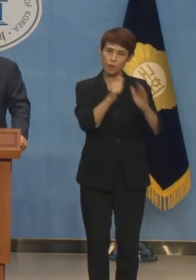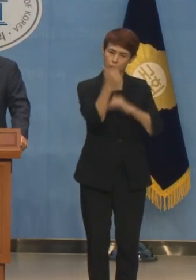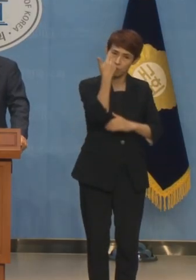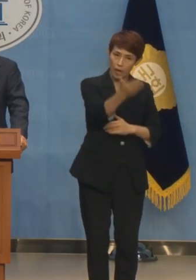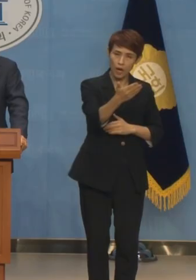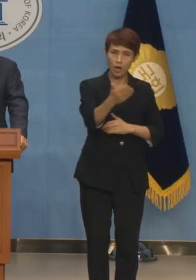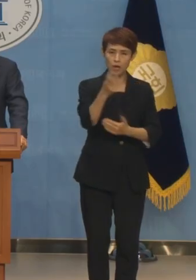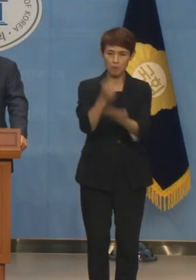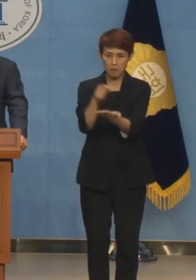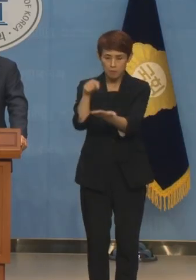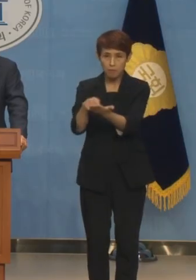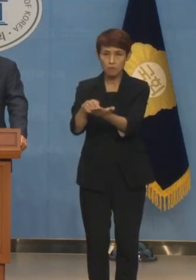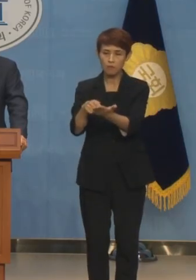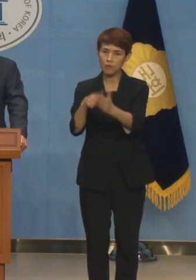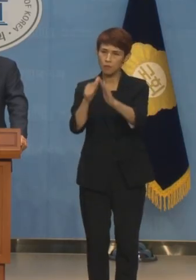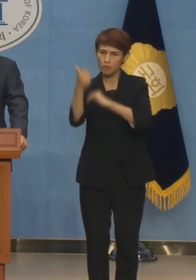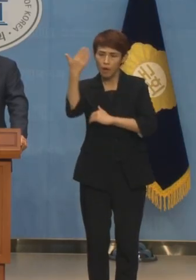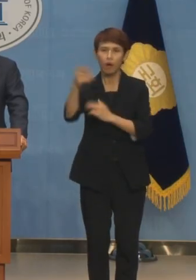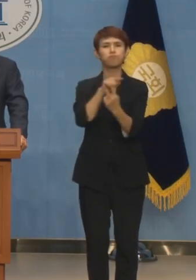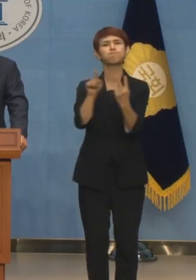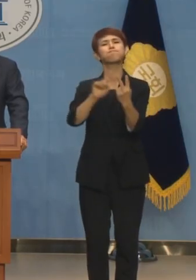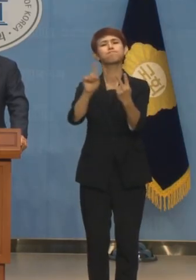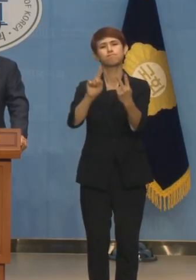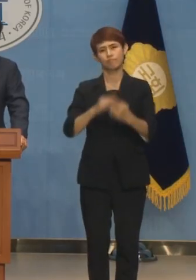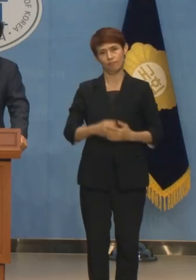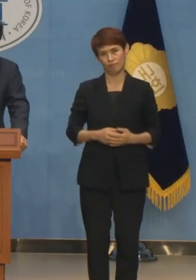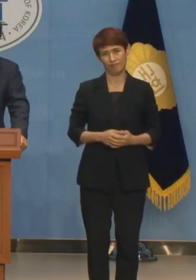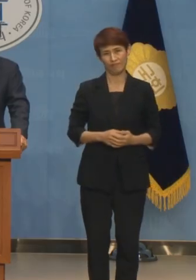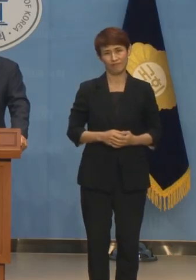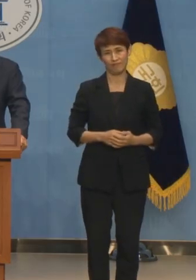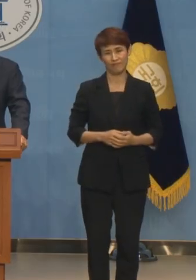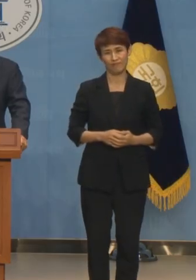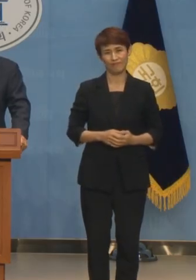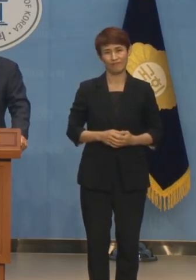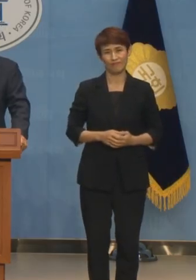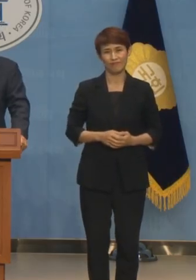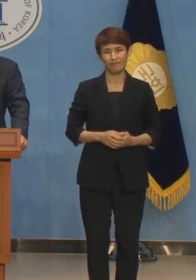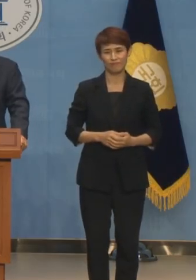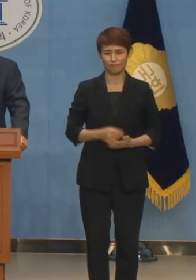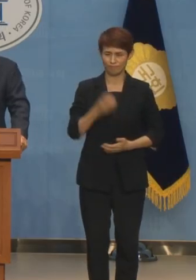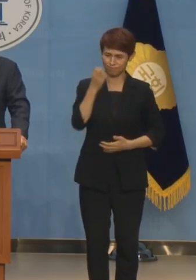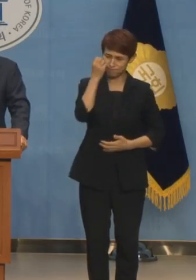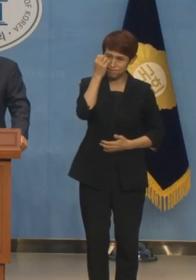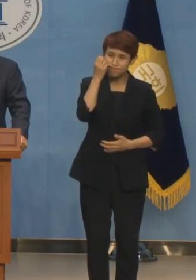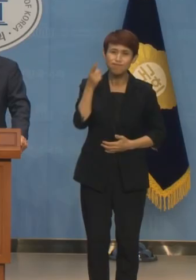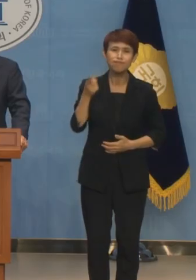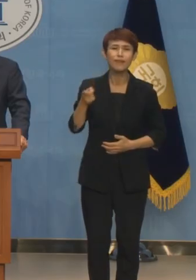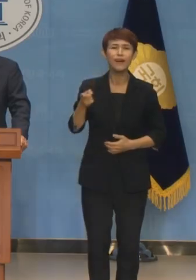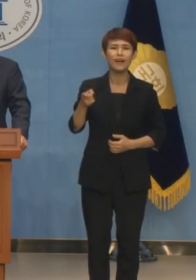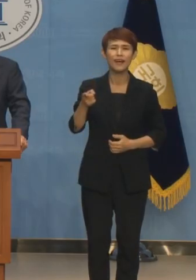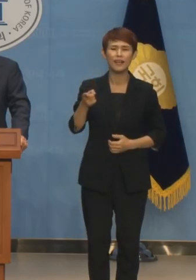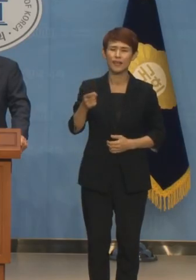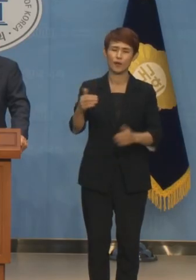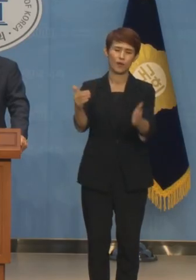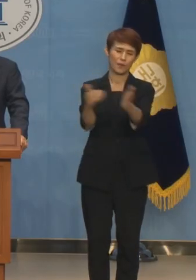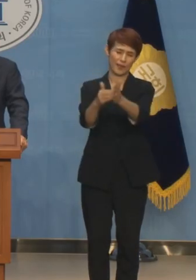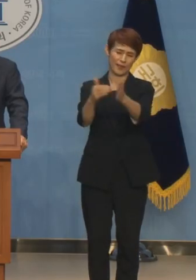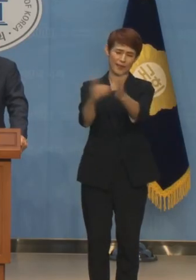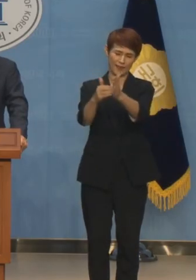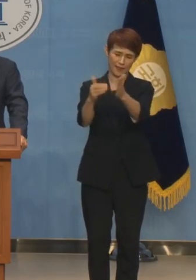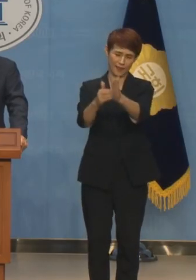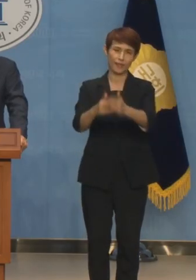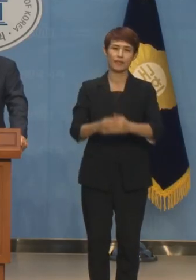당규상 당대표입니까? 자, 전 국민을 대상으로 한 문해력 테스트 이제 그만하시기